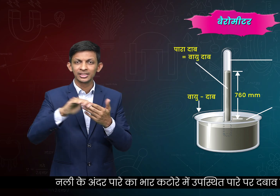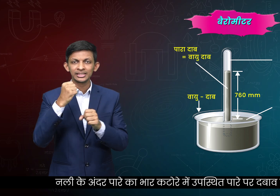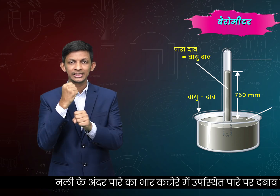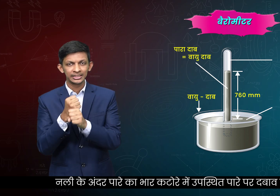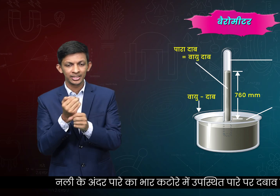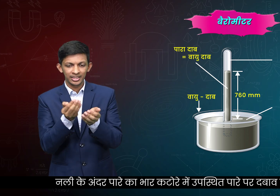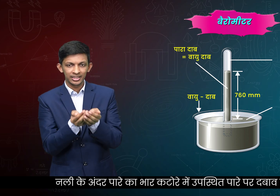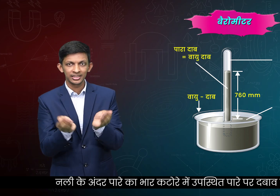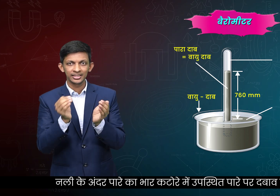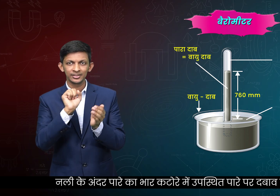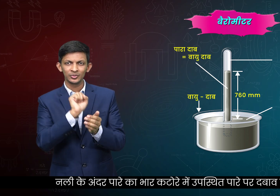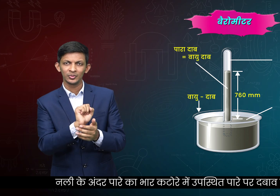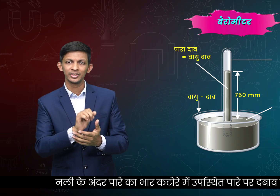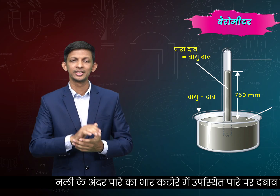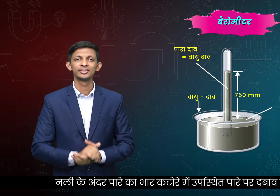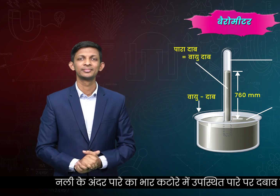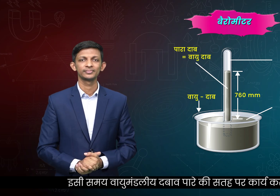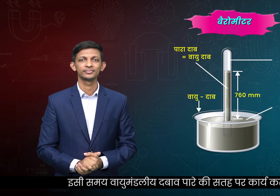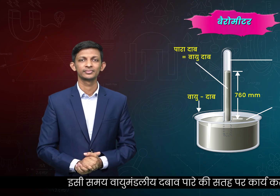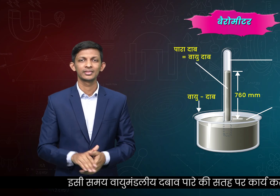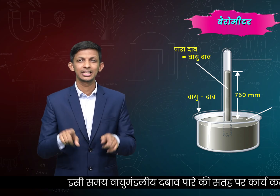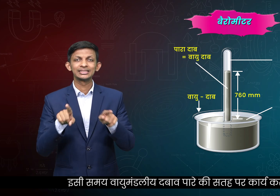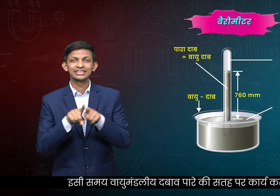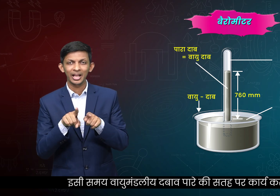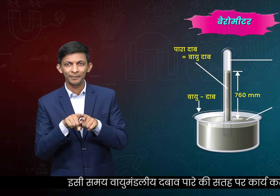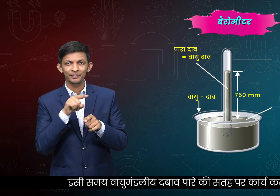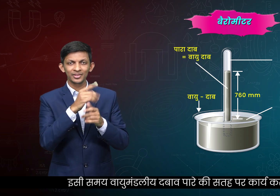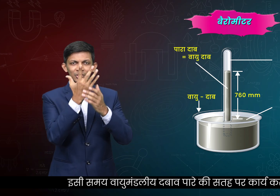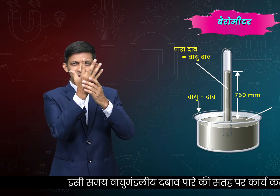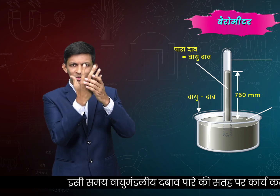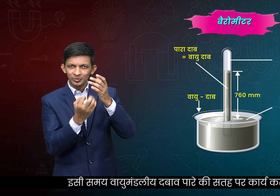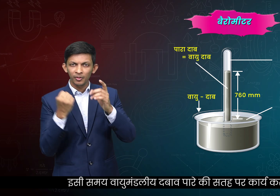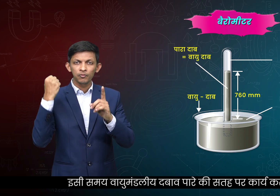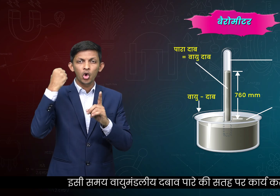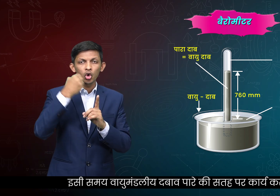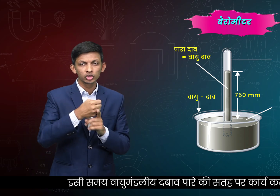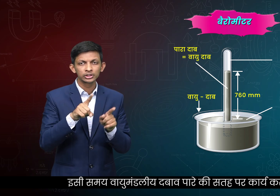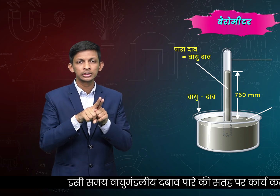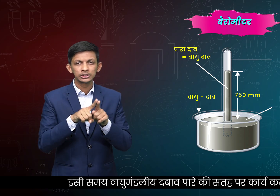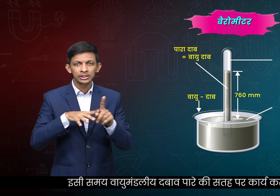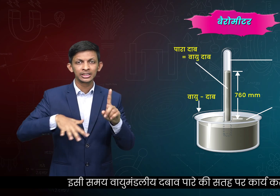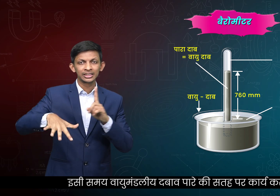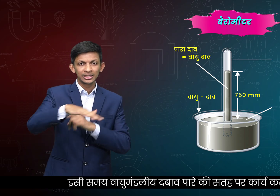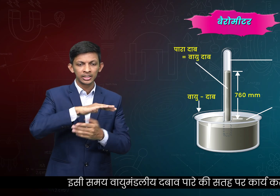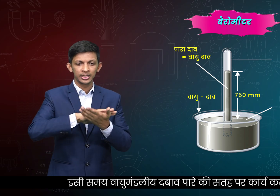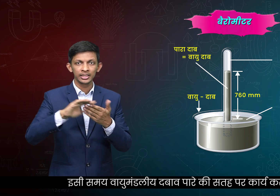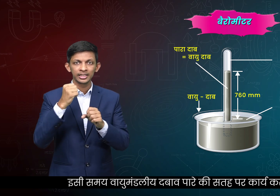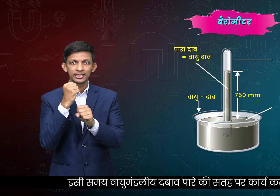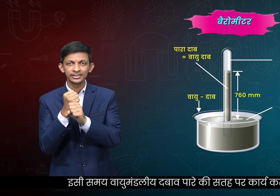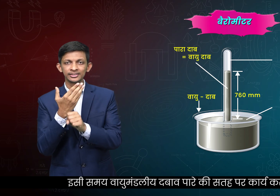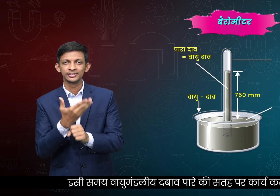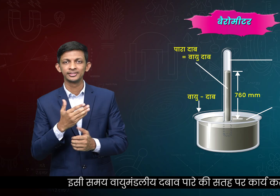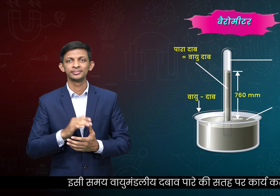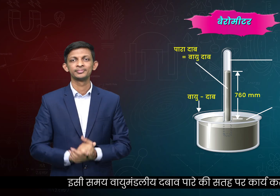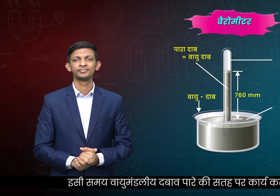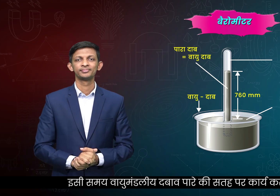पारे पर दबाव डालता है। इसी समय वायुमंडलीय दबाव पारे की सतह पर